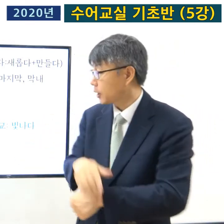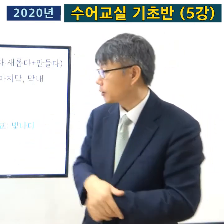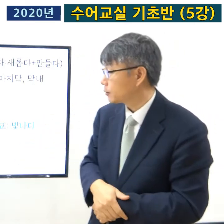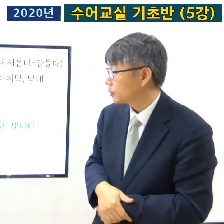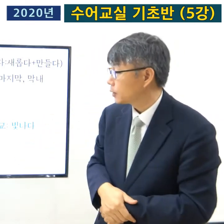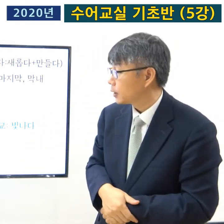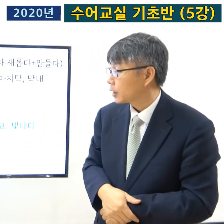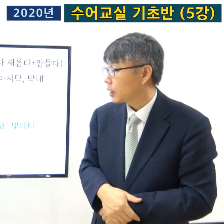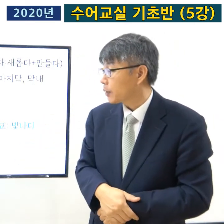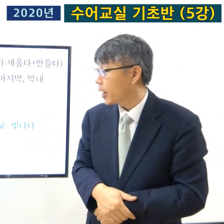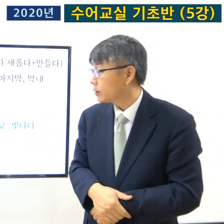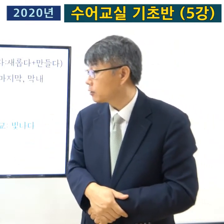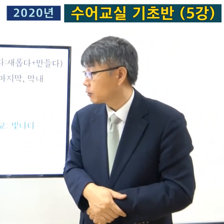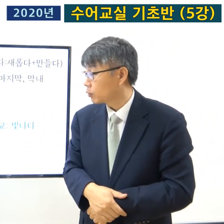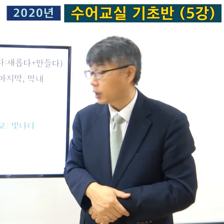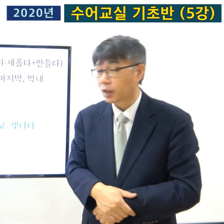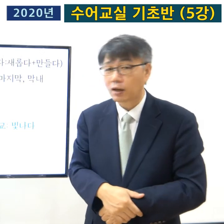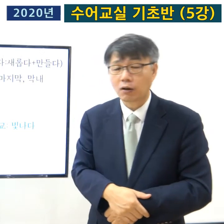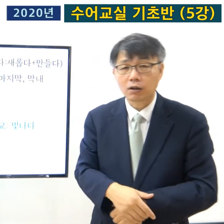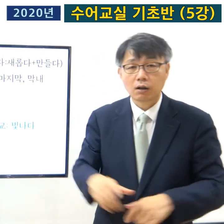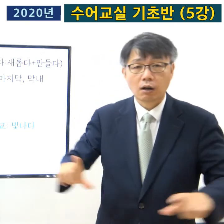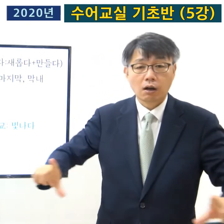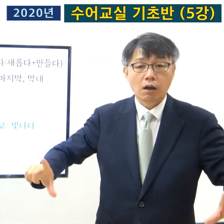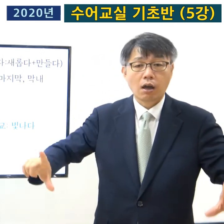자연. 그 다음에 해는 어떻게 할까요? 해.